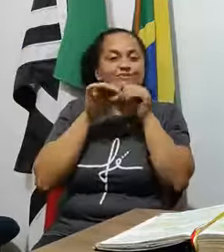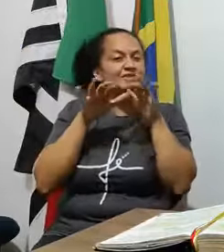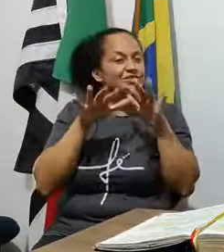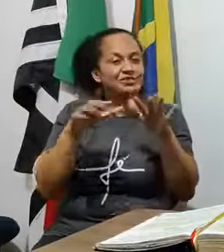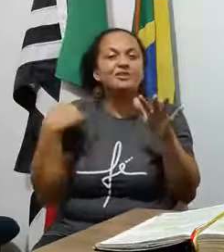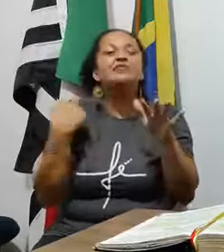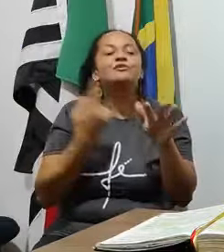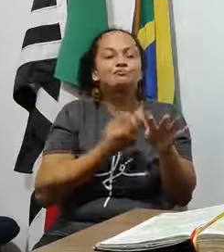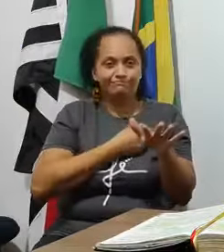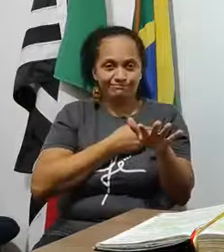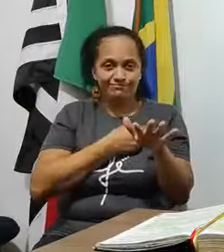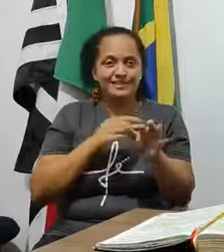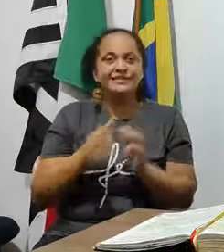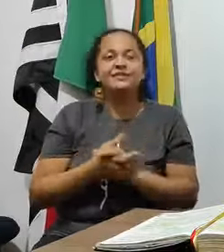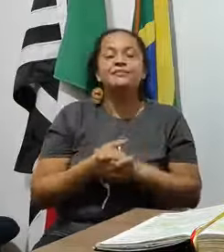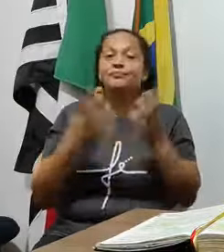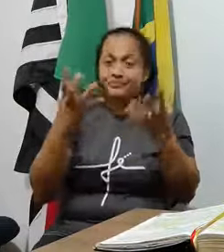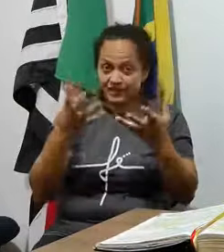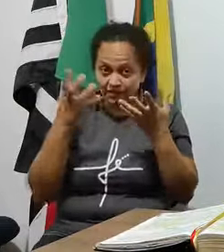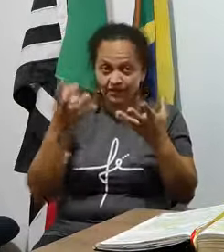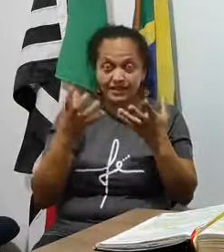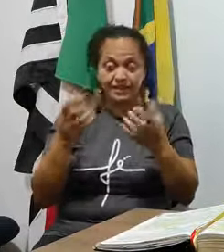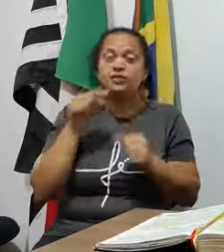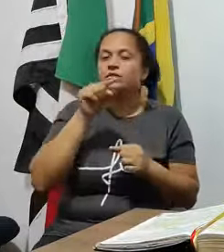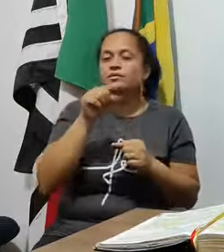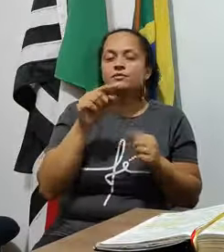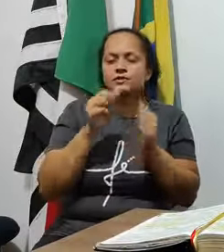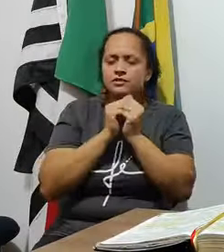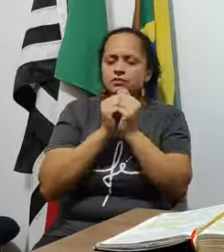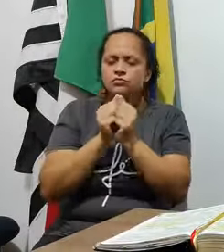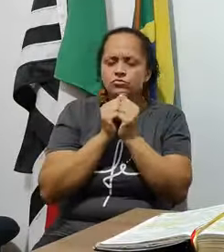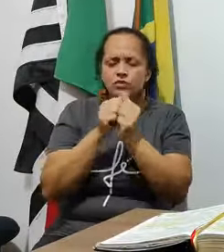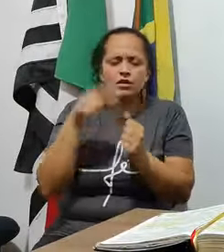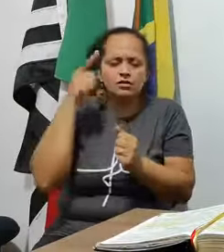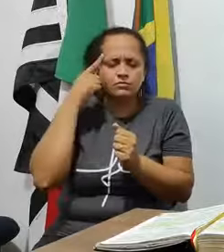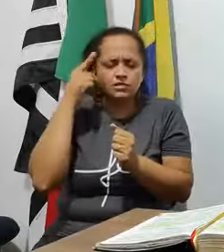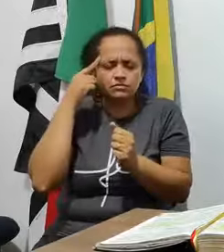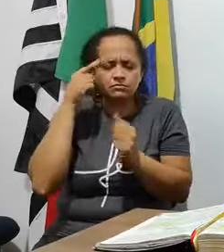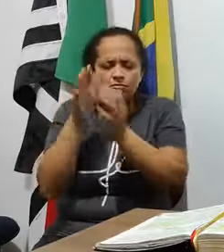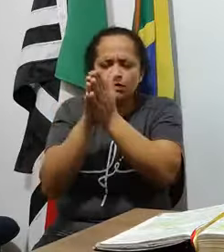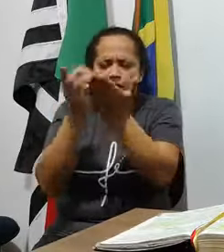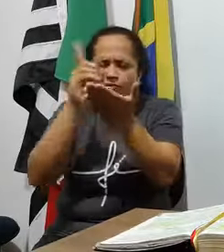Então, eu quero aqui que você medite em tudo isso que você ouviu hoje,